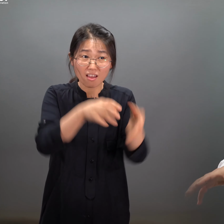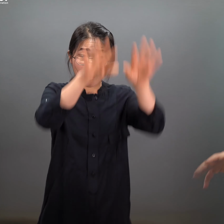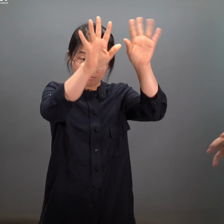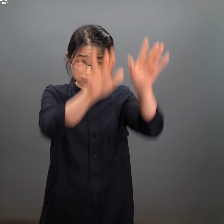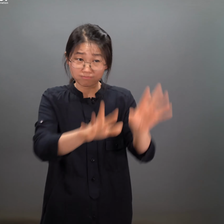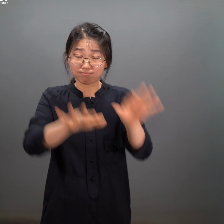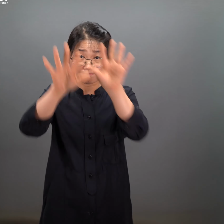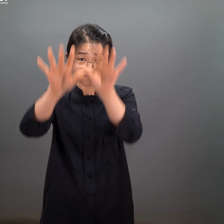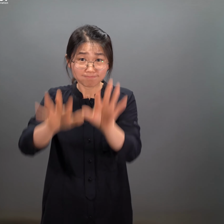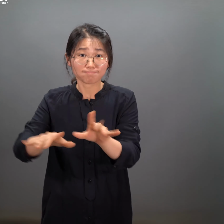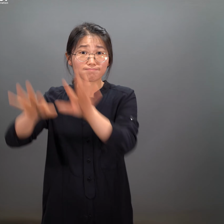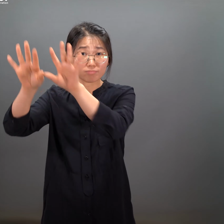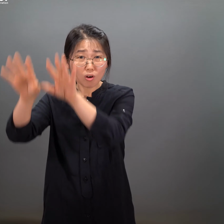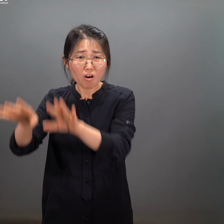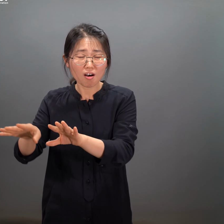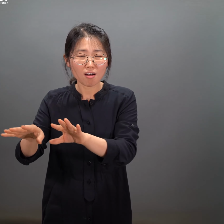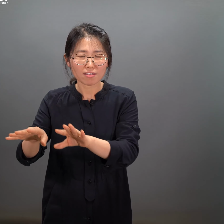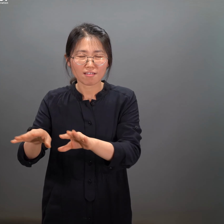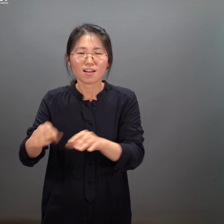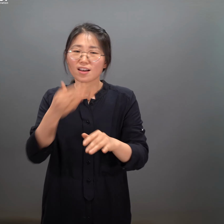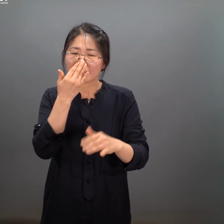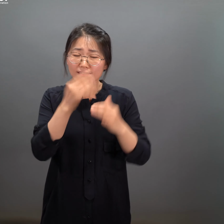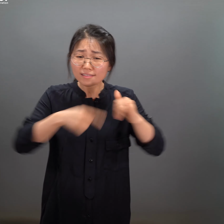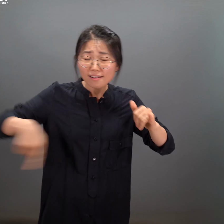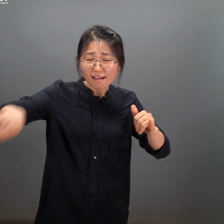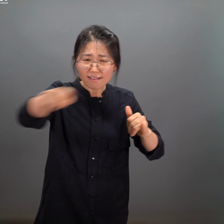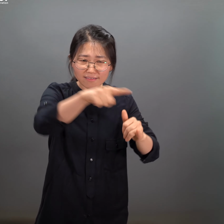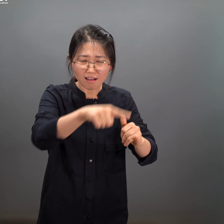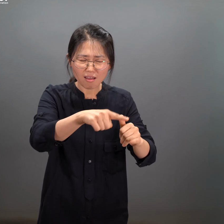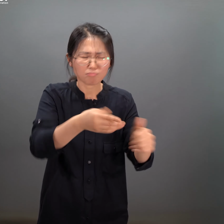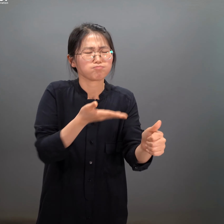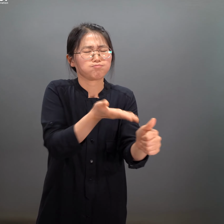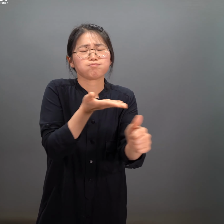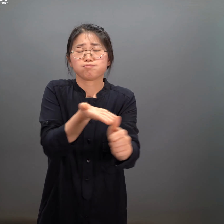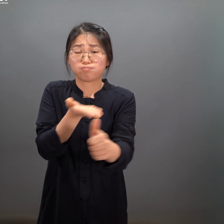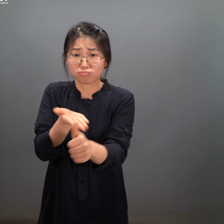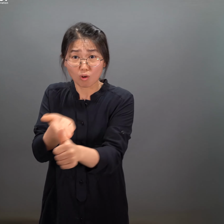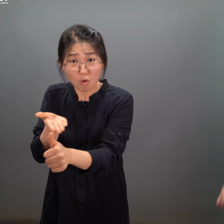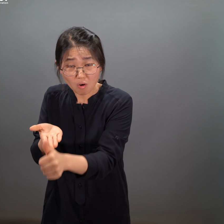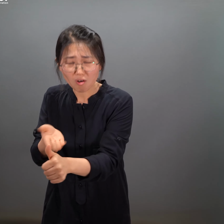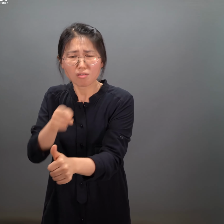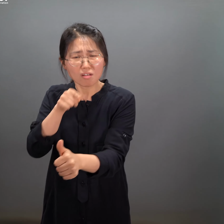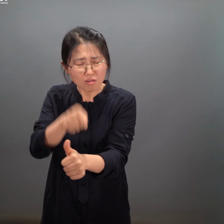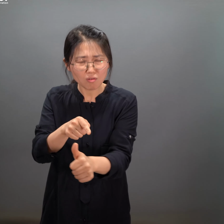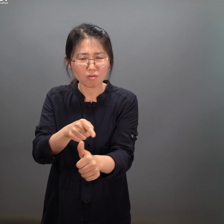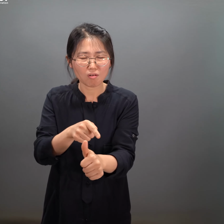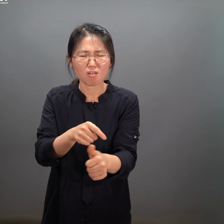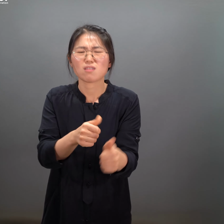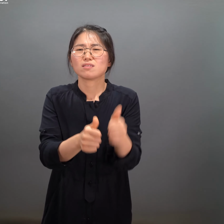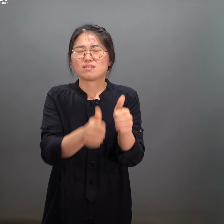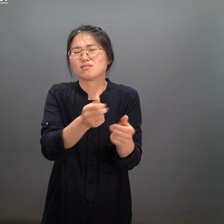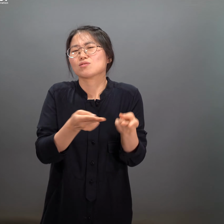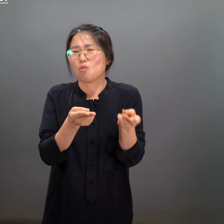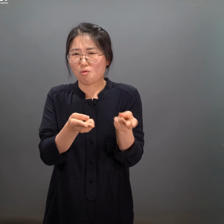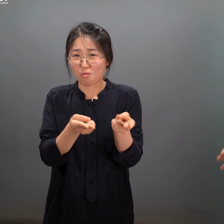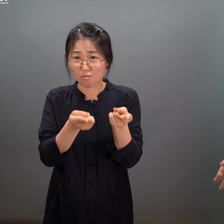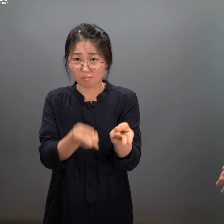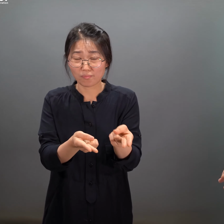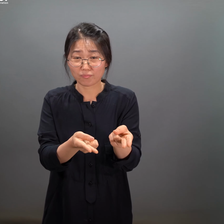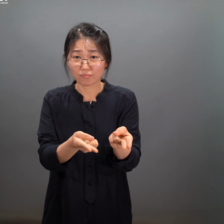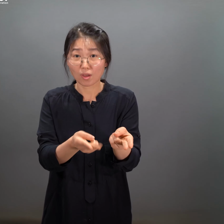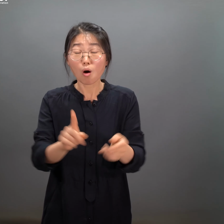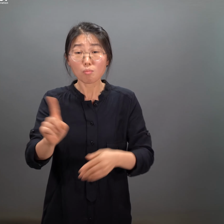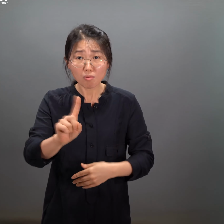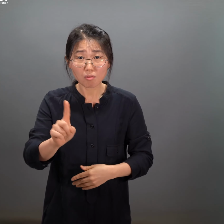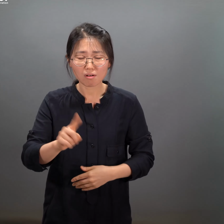하고 먹게 하셨습니다. 그런데 이것이 하나님의 시험이었습니다. 안식일을 잘 지키는지 그렇지